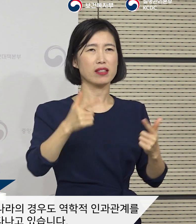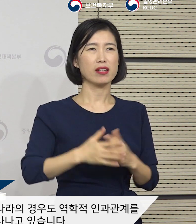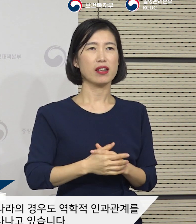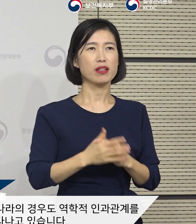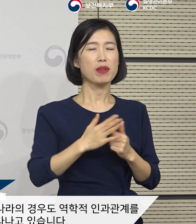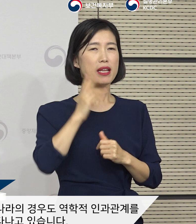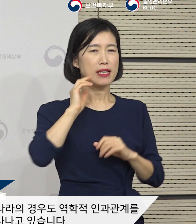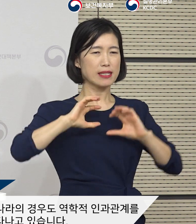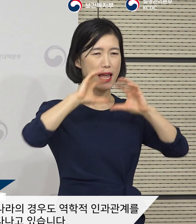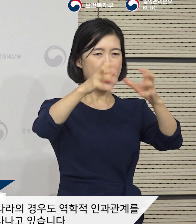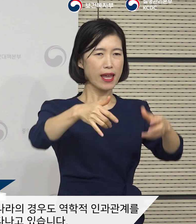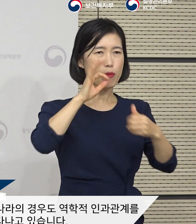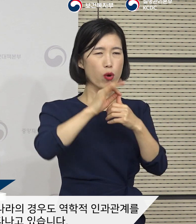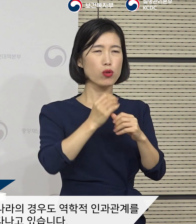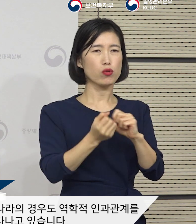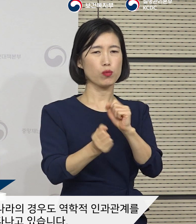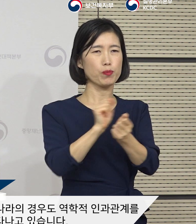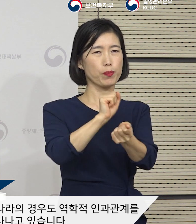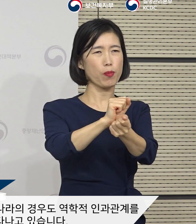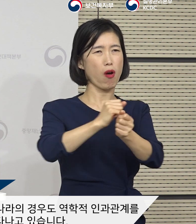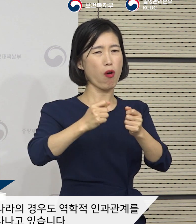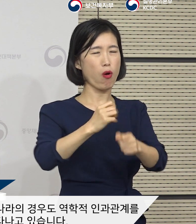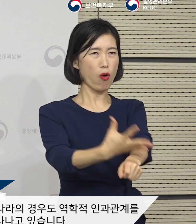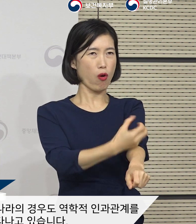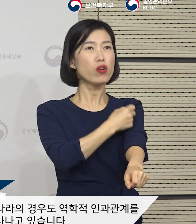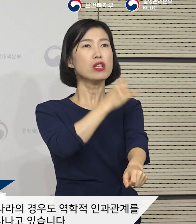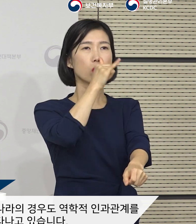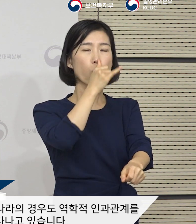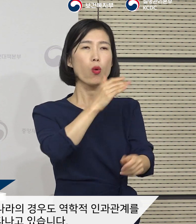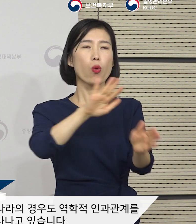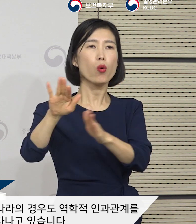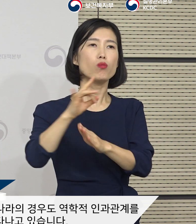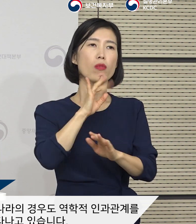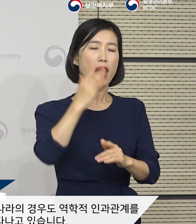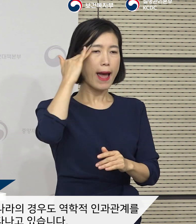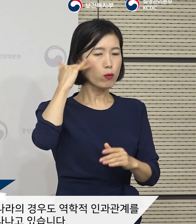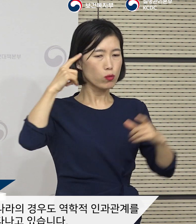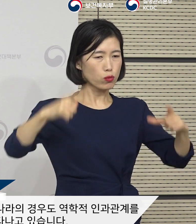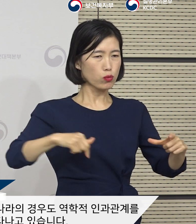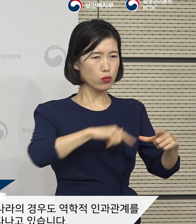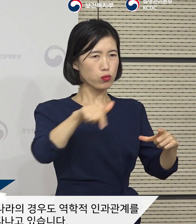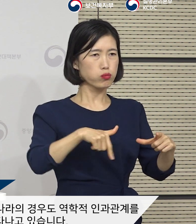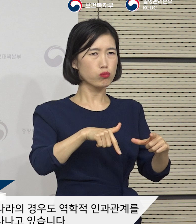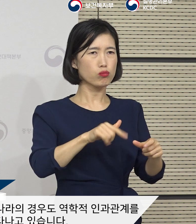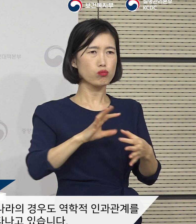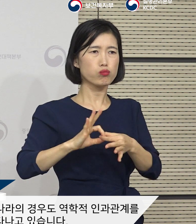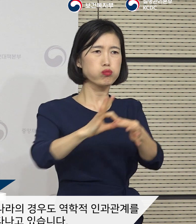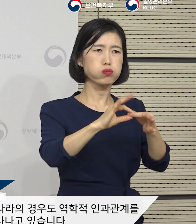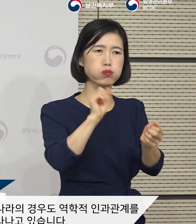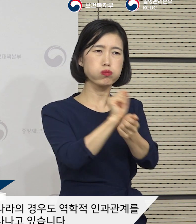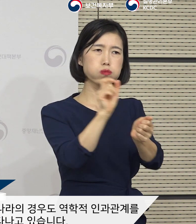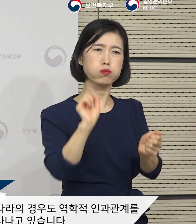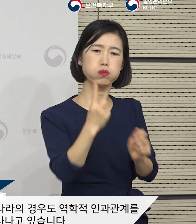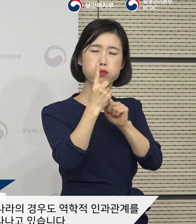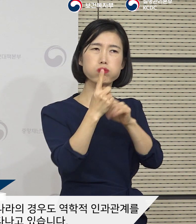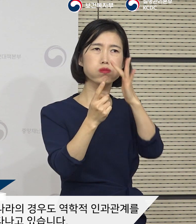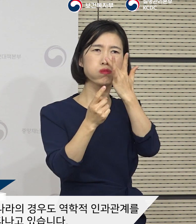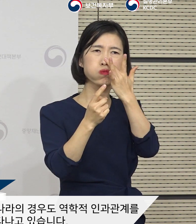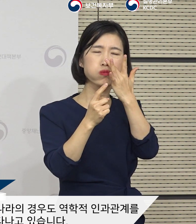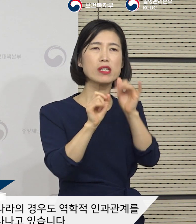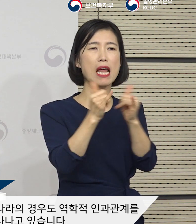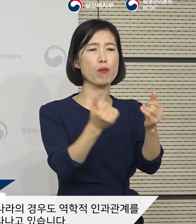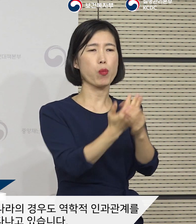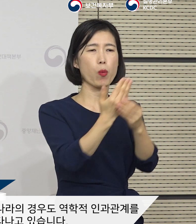전 세계적으로 유행이 급속도로 진행되고 있고 우리나라의 경우도 역학적 인과관계를 알 수 없는 지역사회 감염이